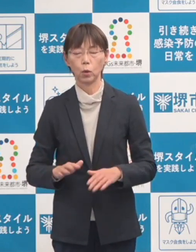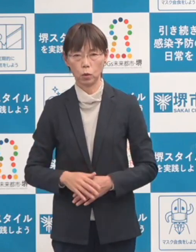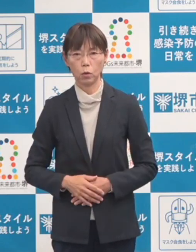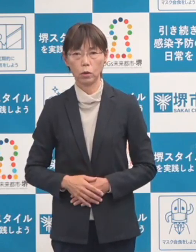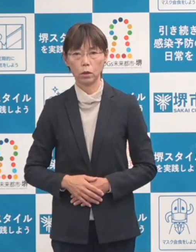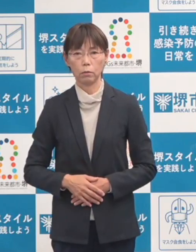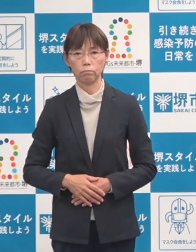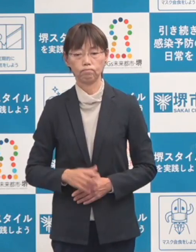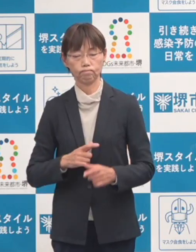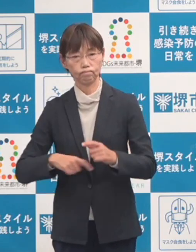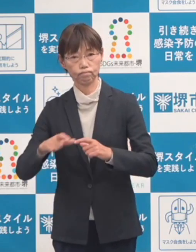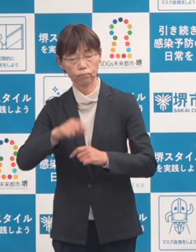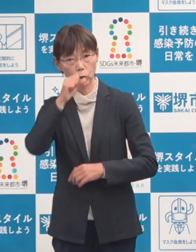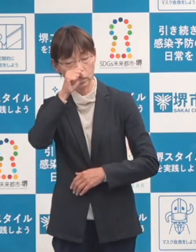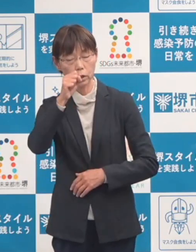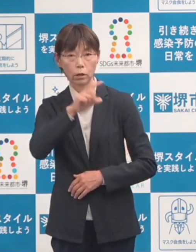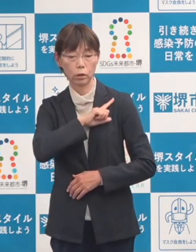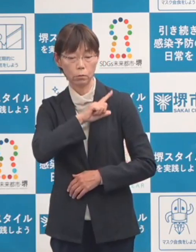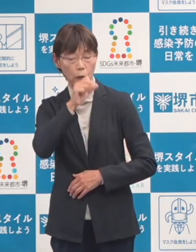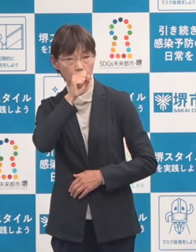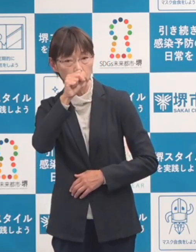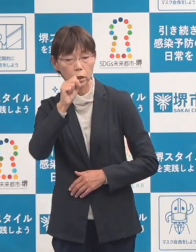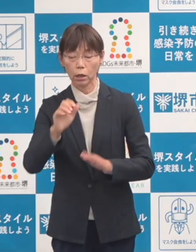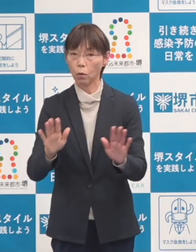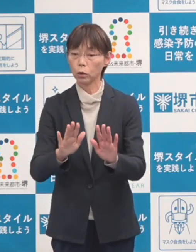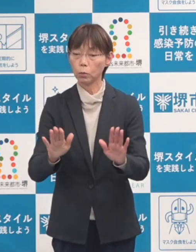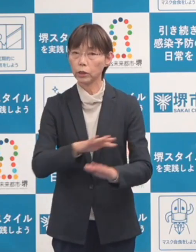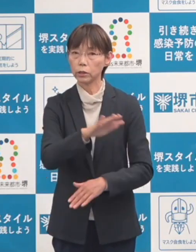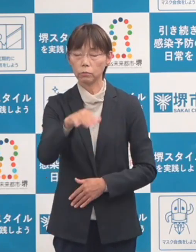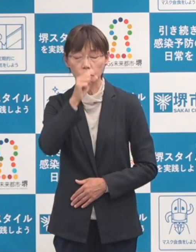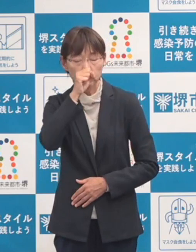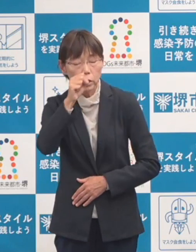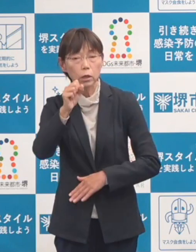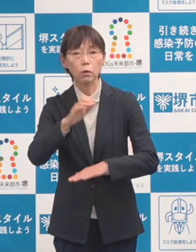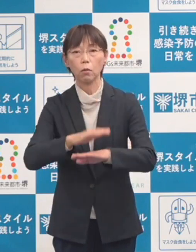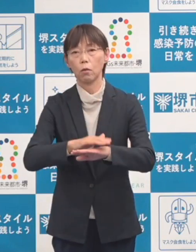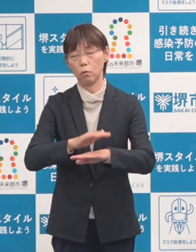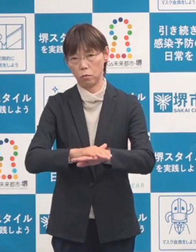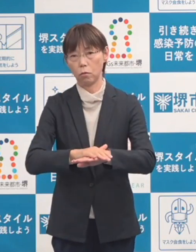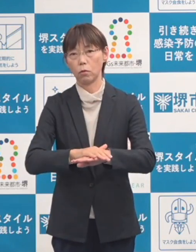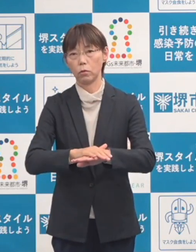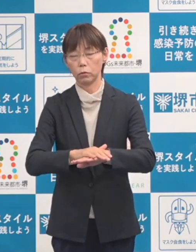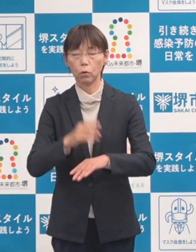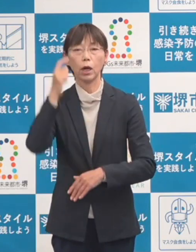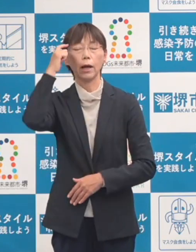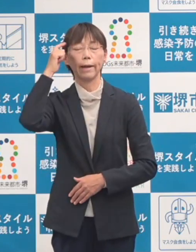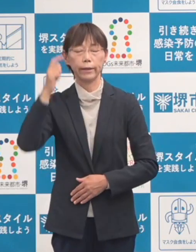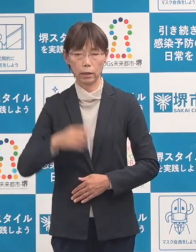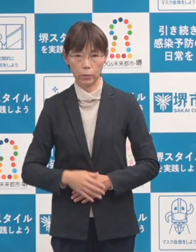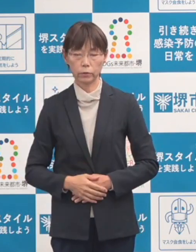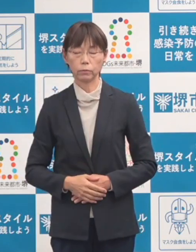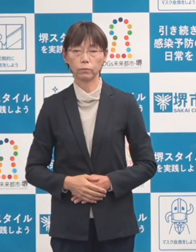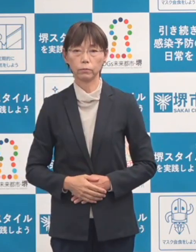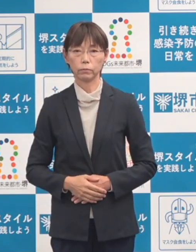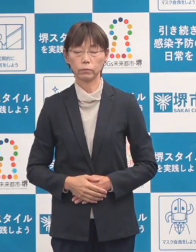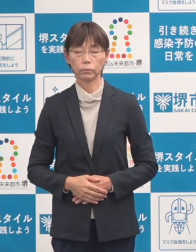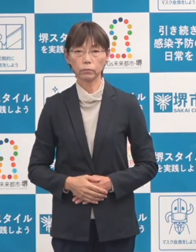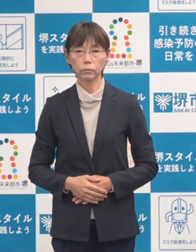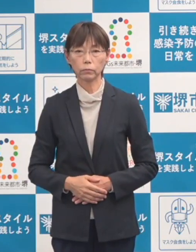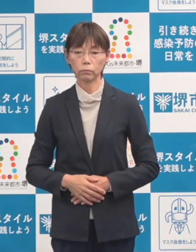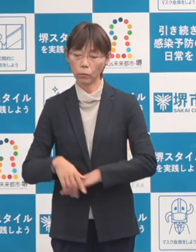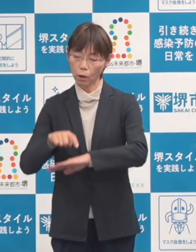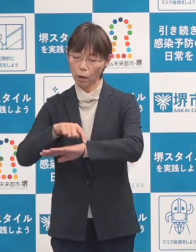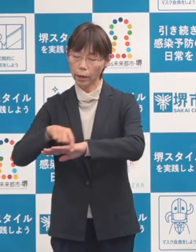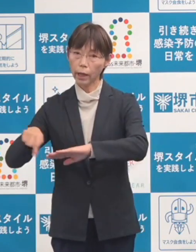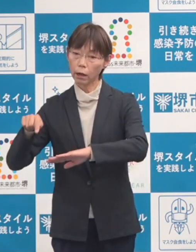ましい方法、子どもたちにとっても望ましい方法を提示できていると考えています。ですので、計画の